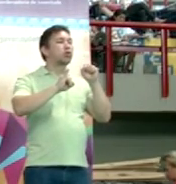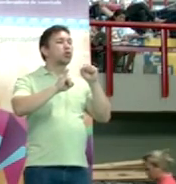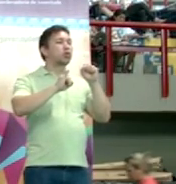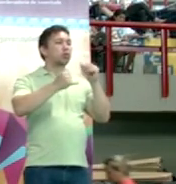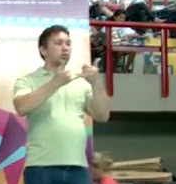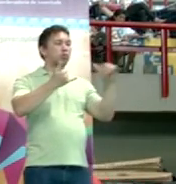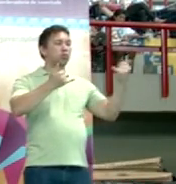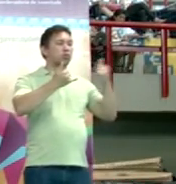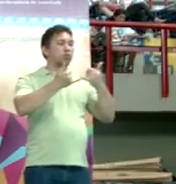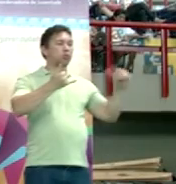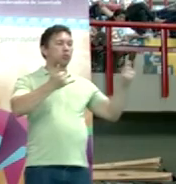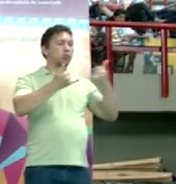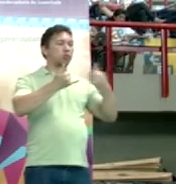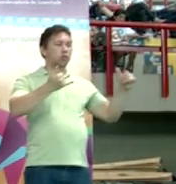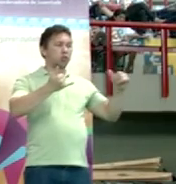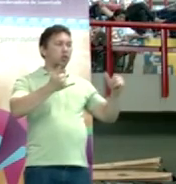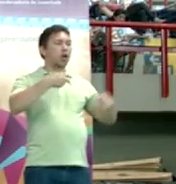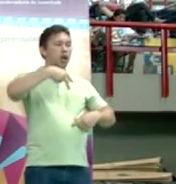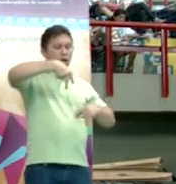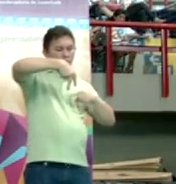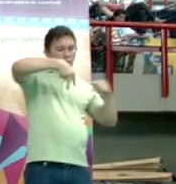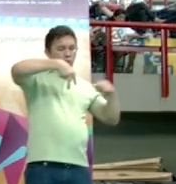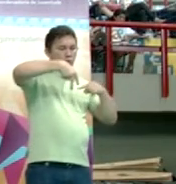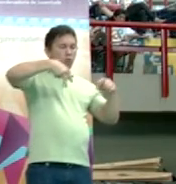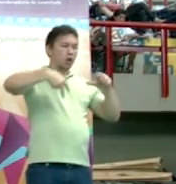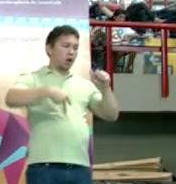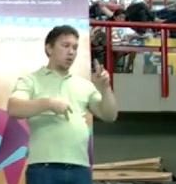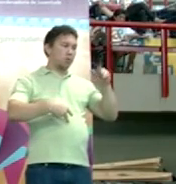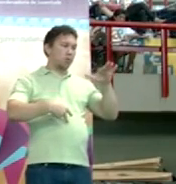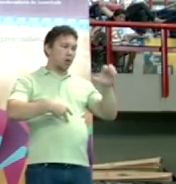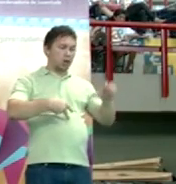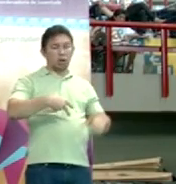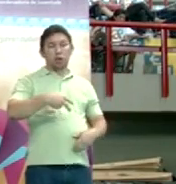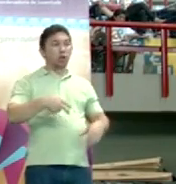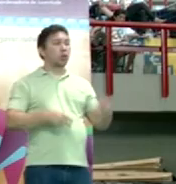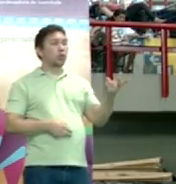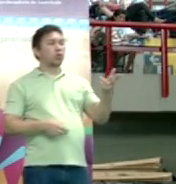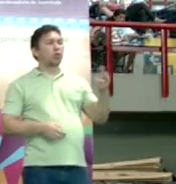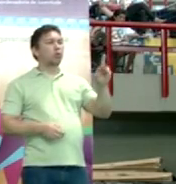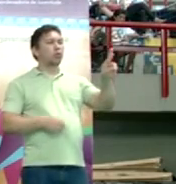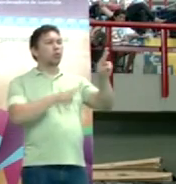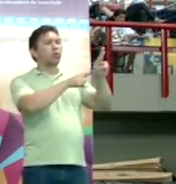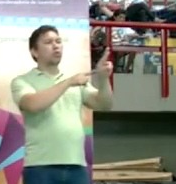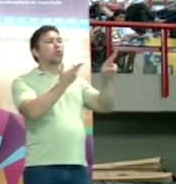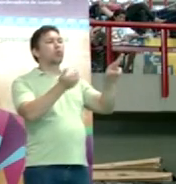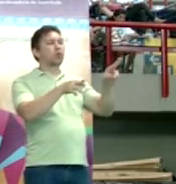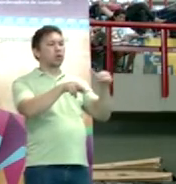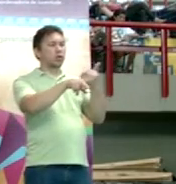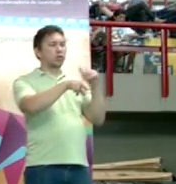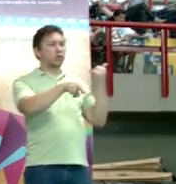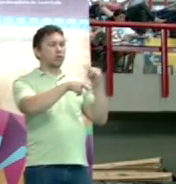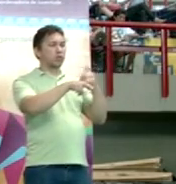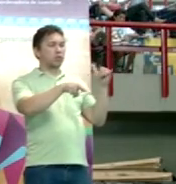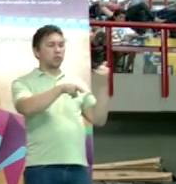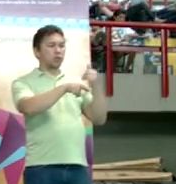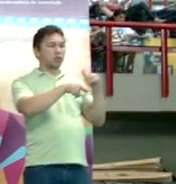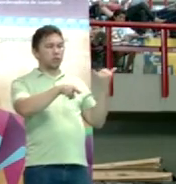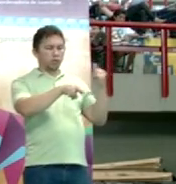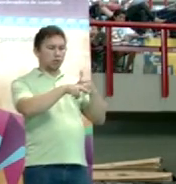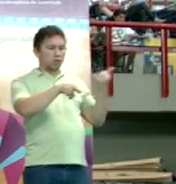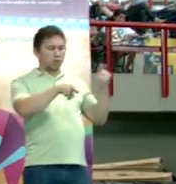Unidade de corrente, amperes. O que é o R? Unidade de resistência,